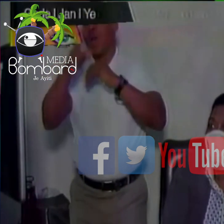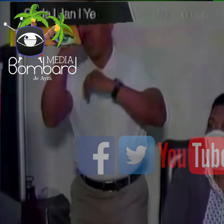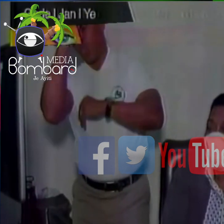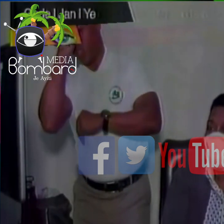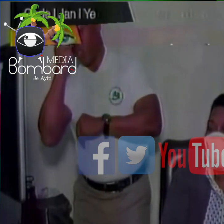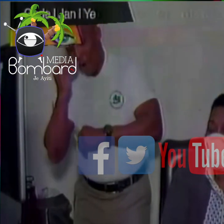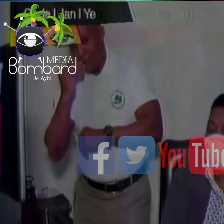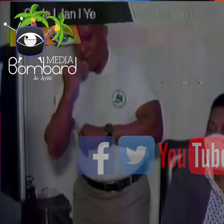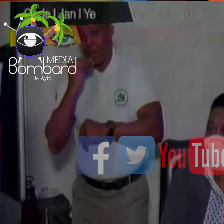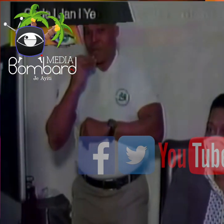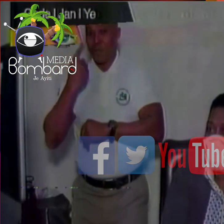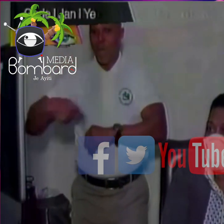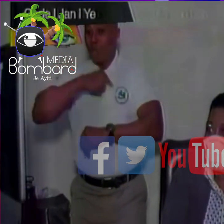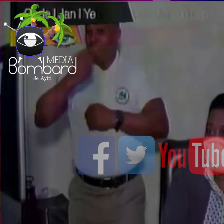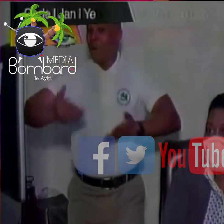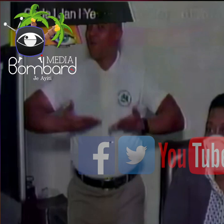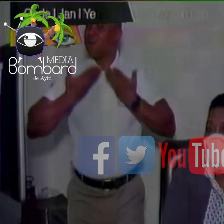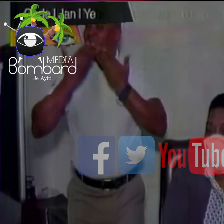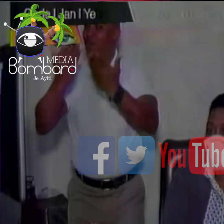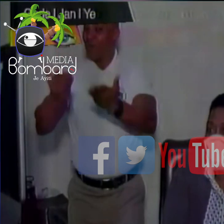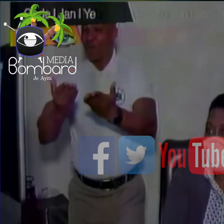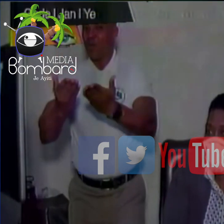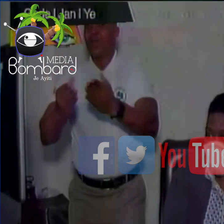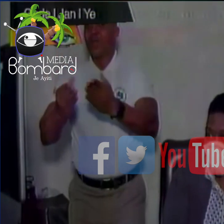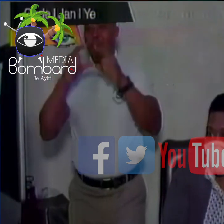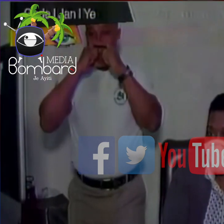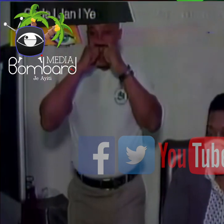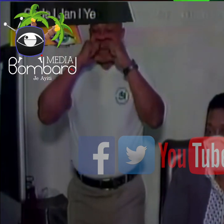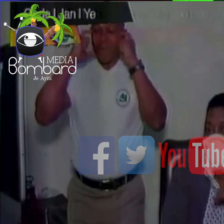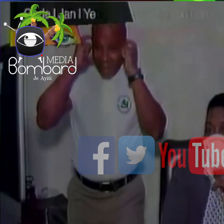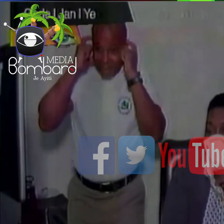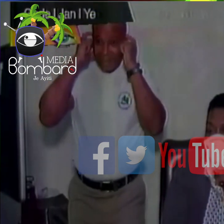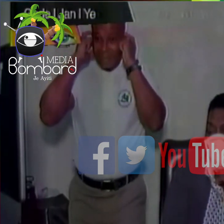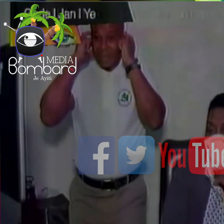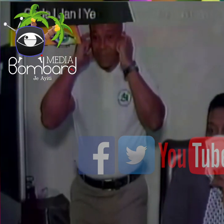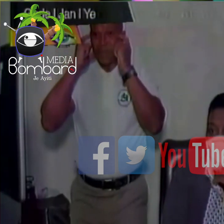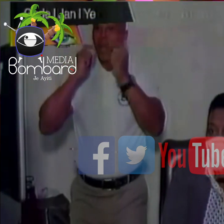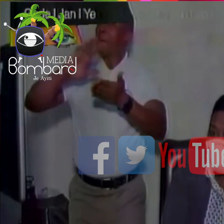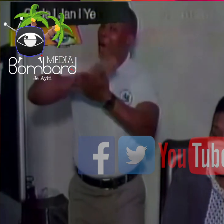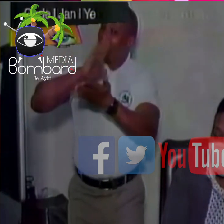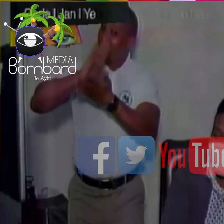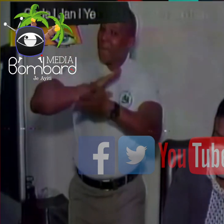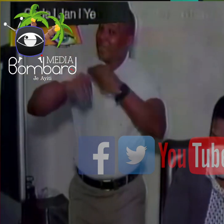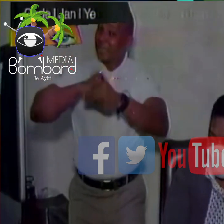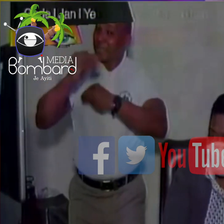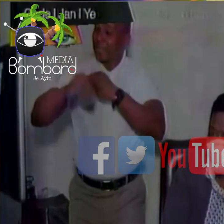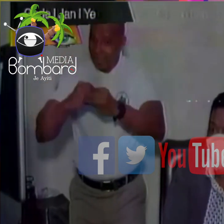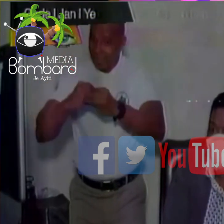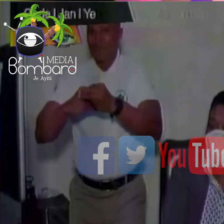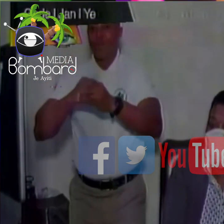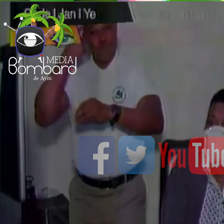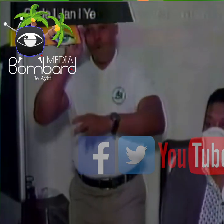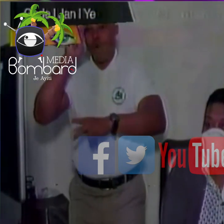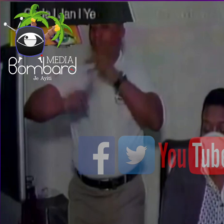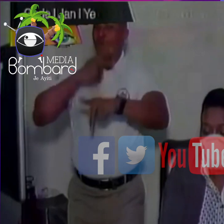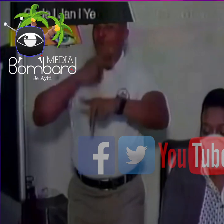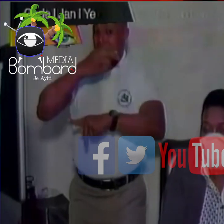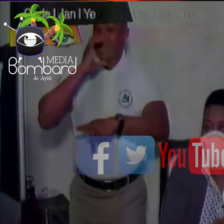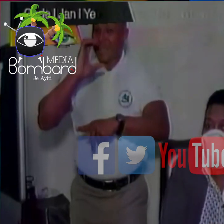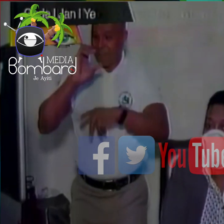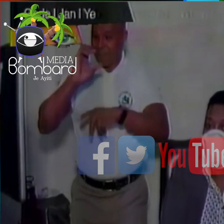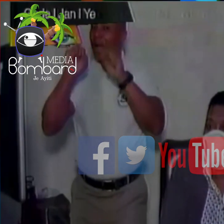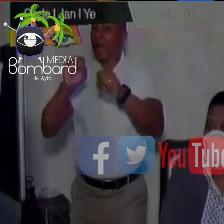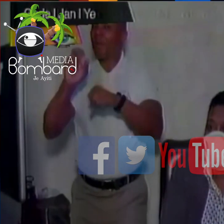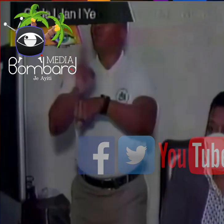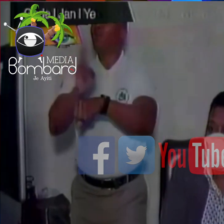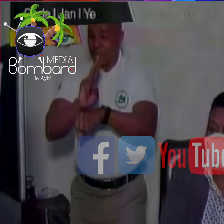et quelques kits hygiéniques, pour te capable d'utiliser. Et là maintenant, dans demain,